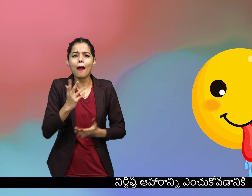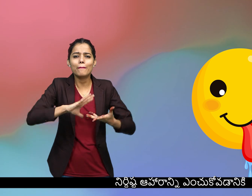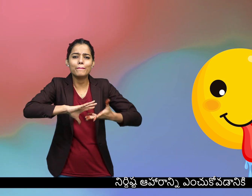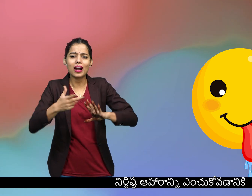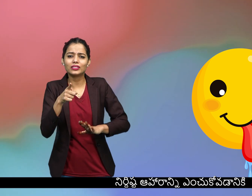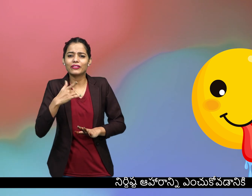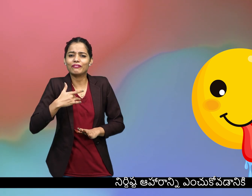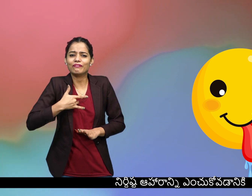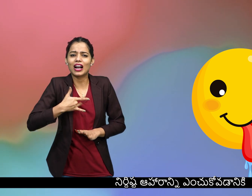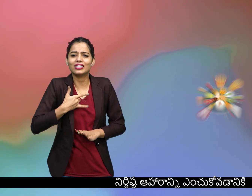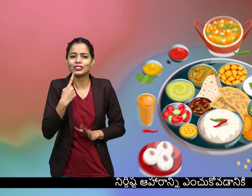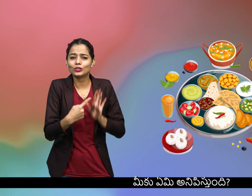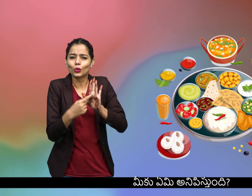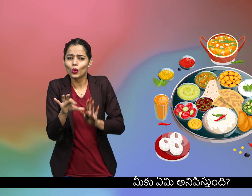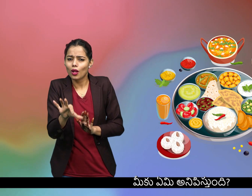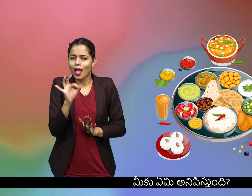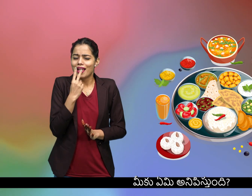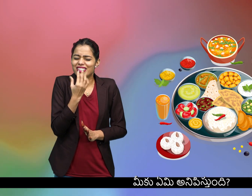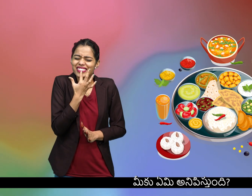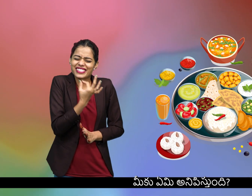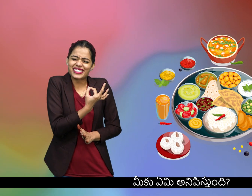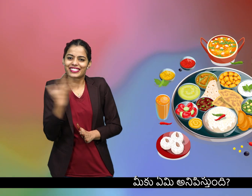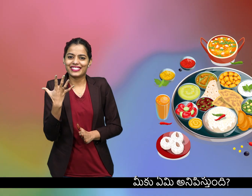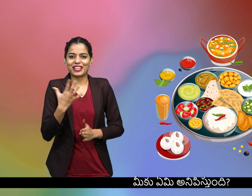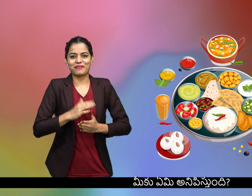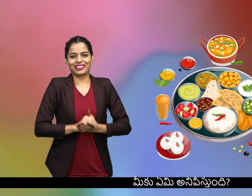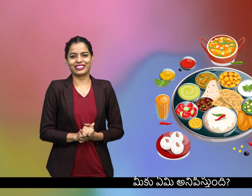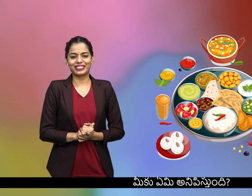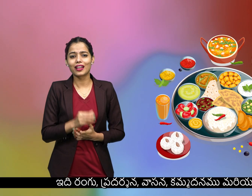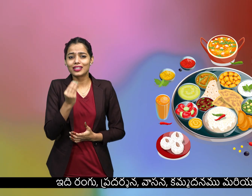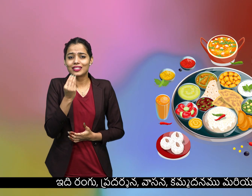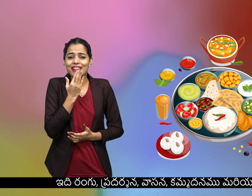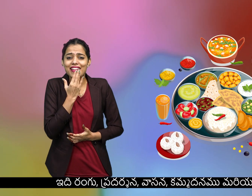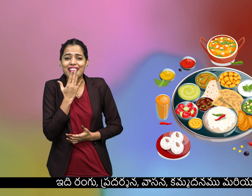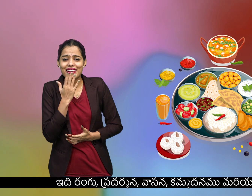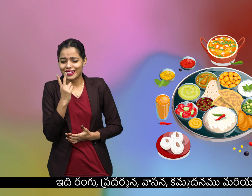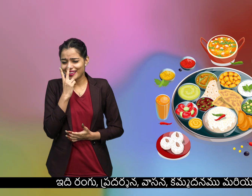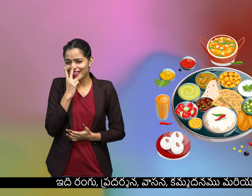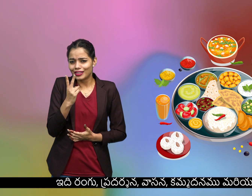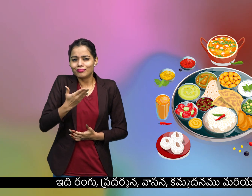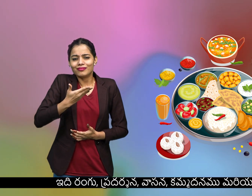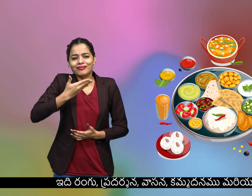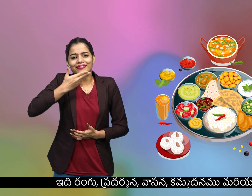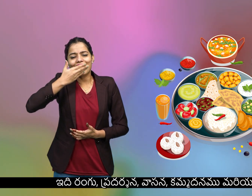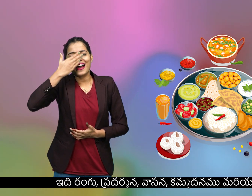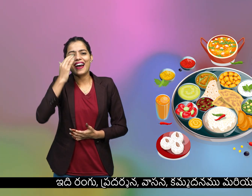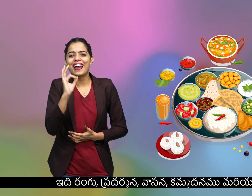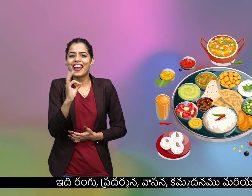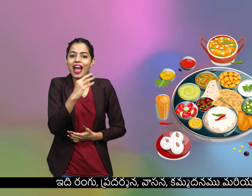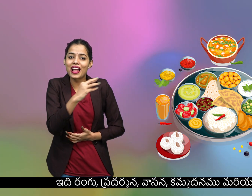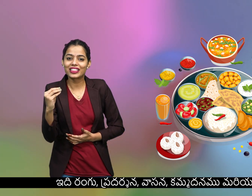నిర్దిష్ట ఆహారాన్ని ఎంచుకోవడానికి మీకు ఏమనిపిస్తుంది? ఇది రంగు, ప్రదర్శన,